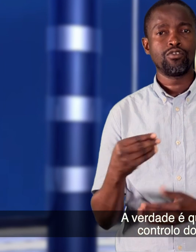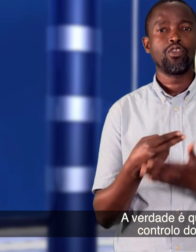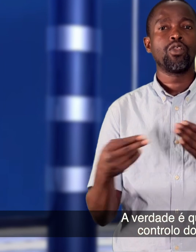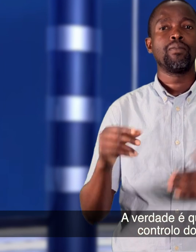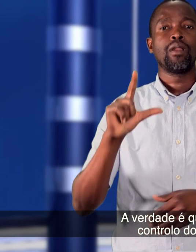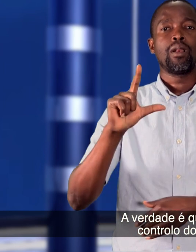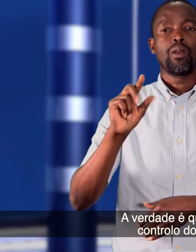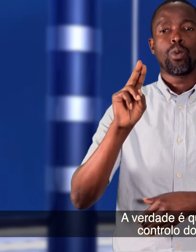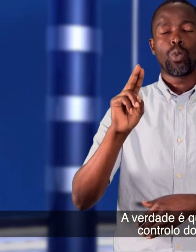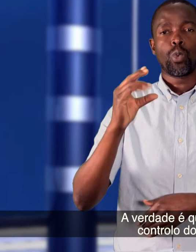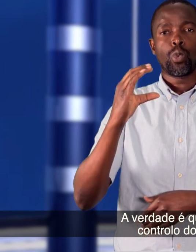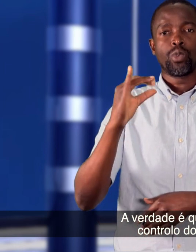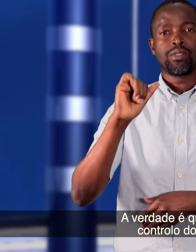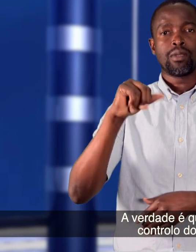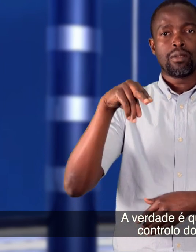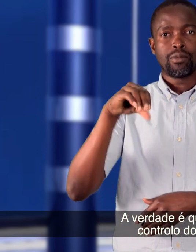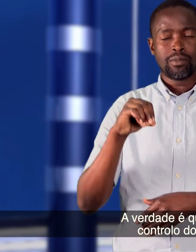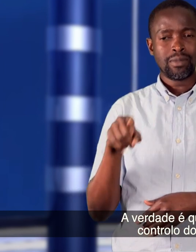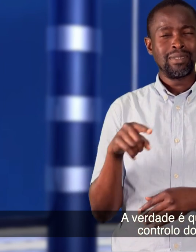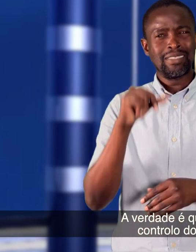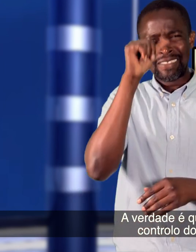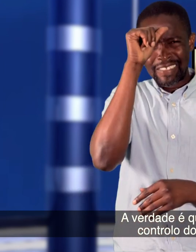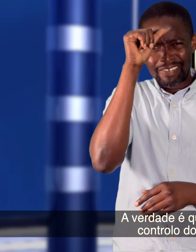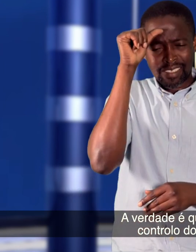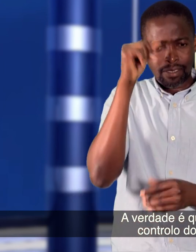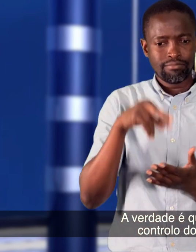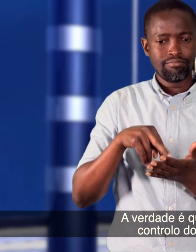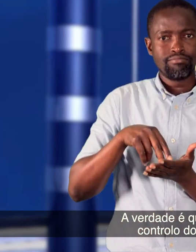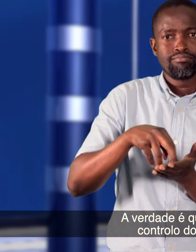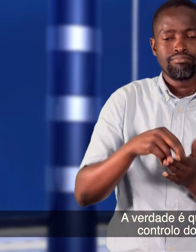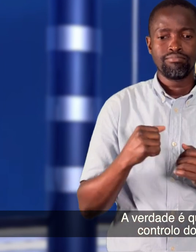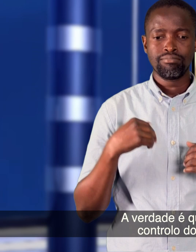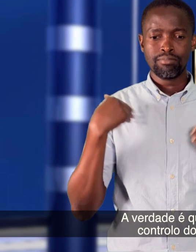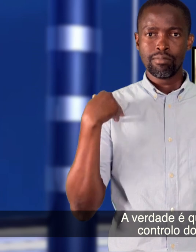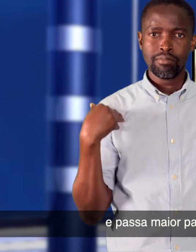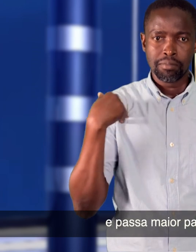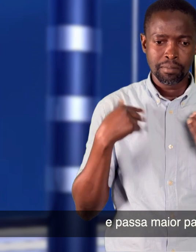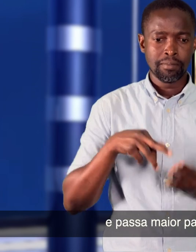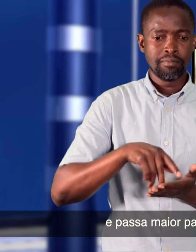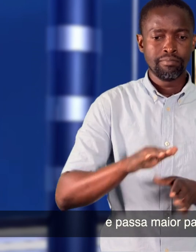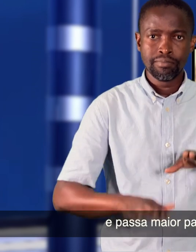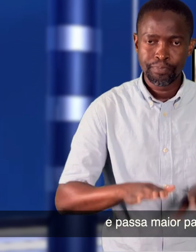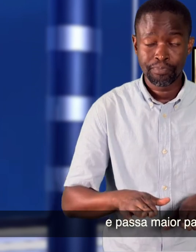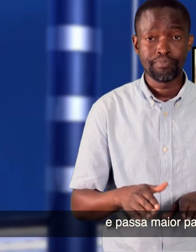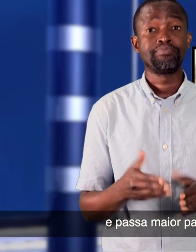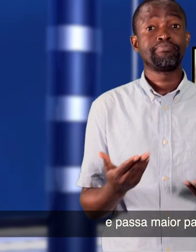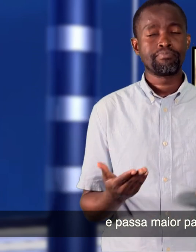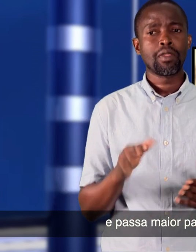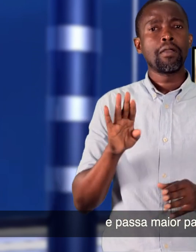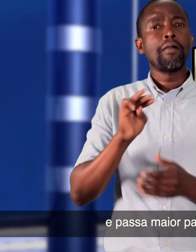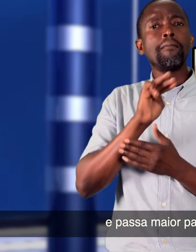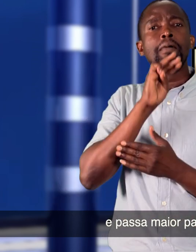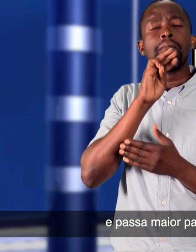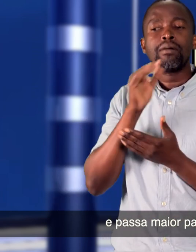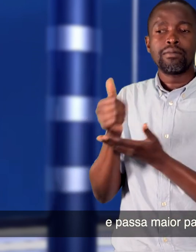A verdade é que o pequeno Luciano não tem controle dos movimentos do seu corpo e passa a maior parte do tempo